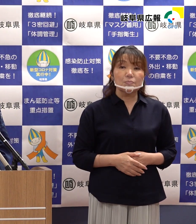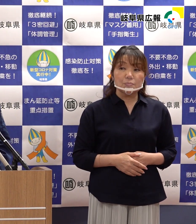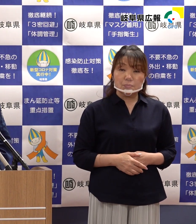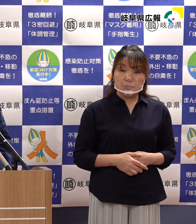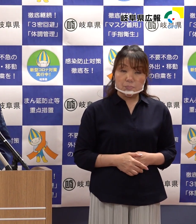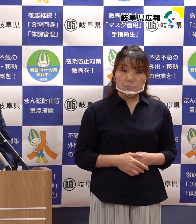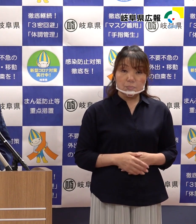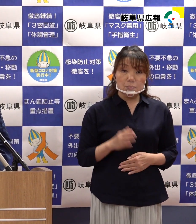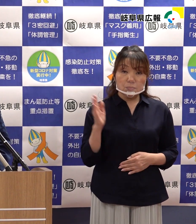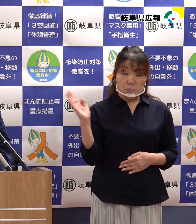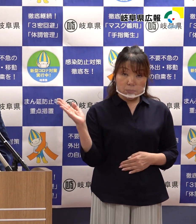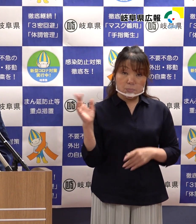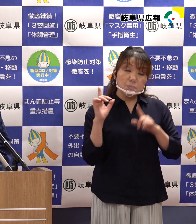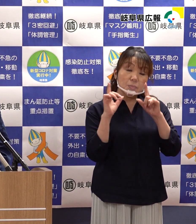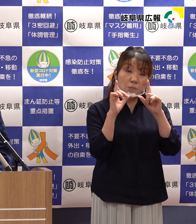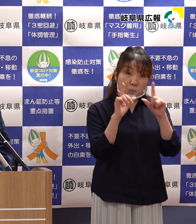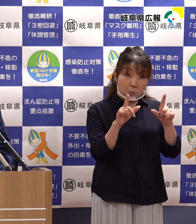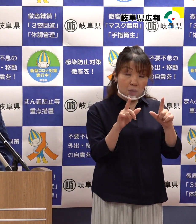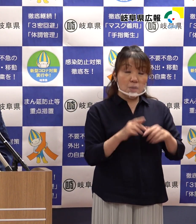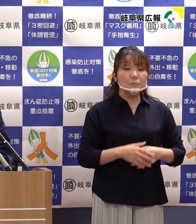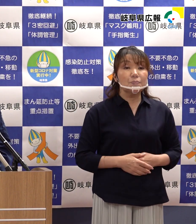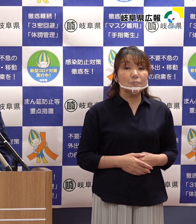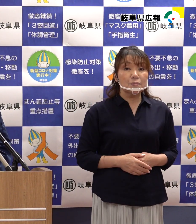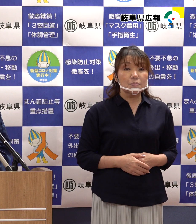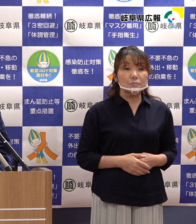考えていらっしゃいますか。 まあ